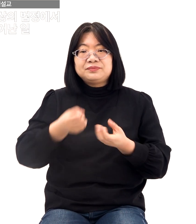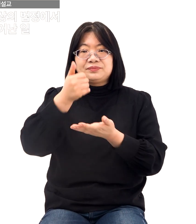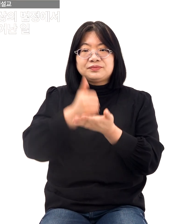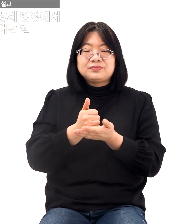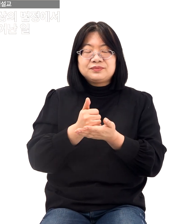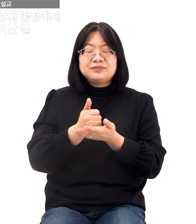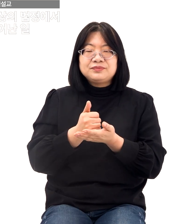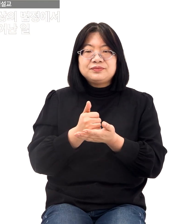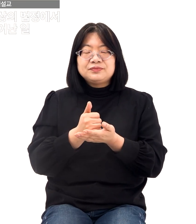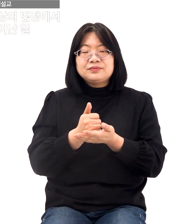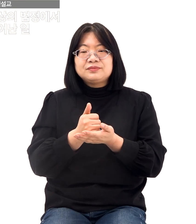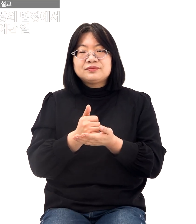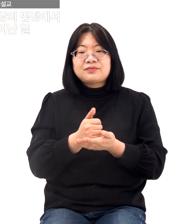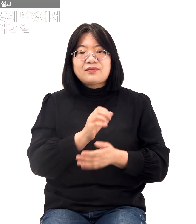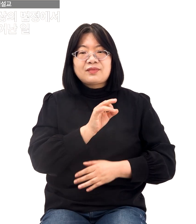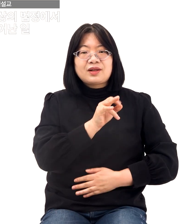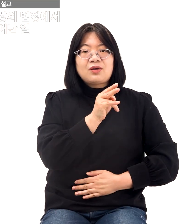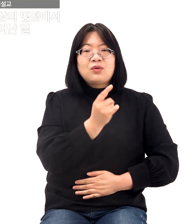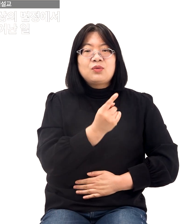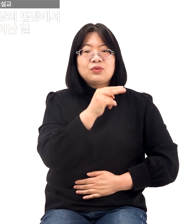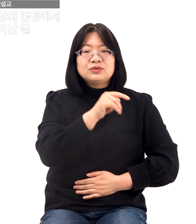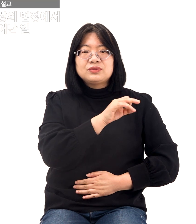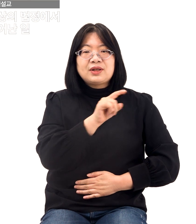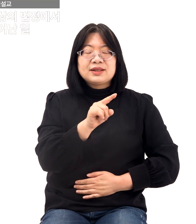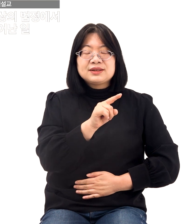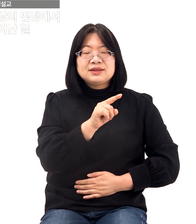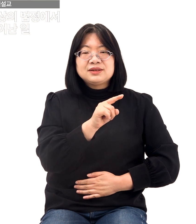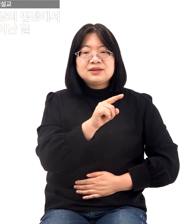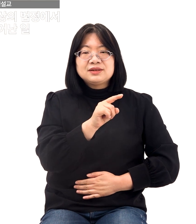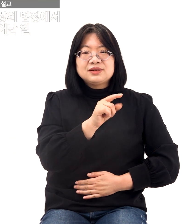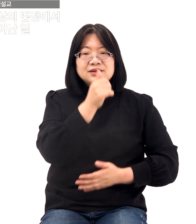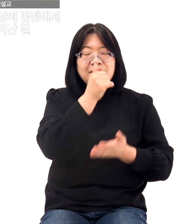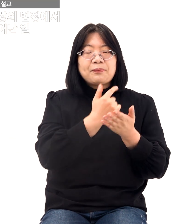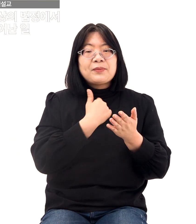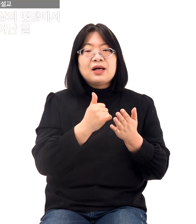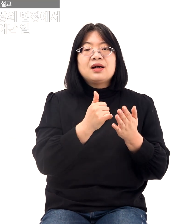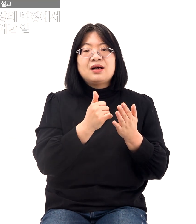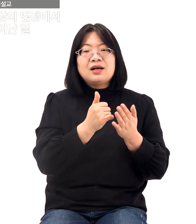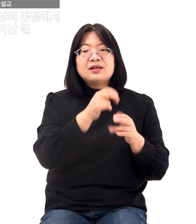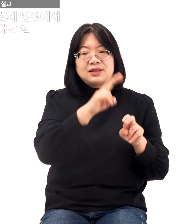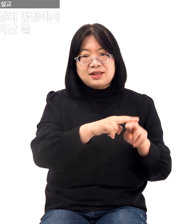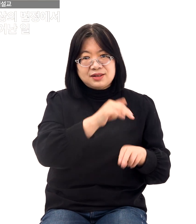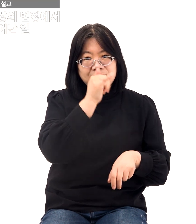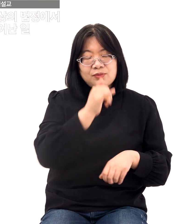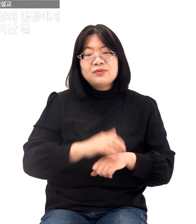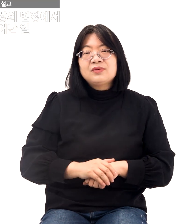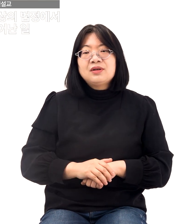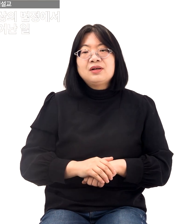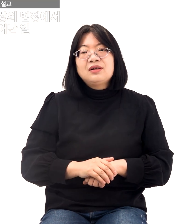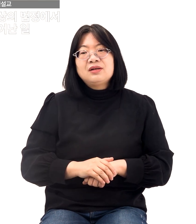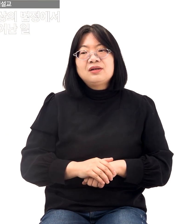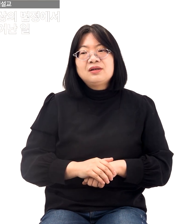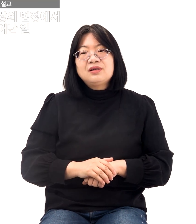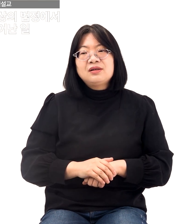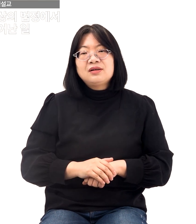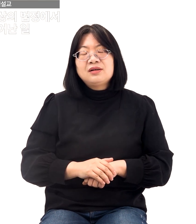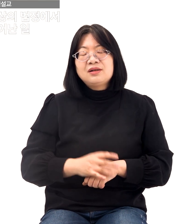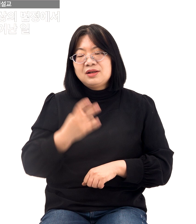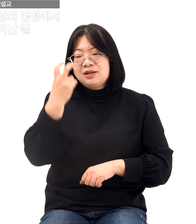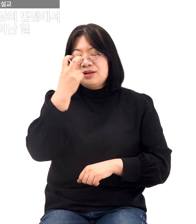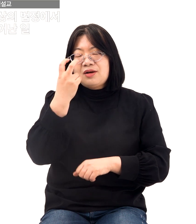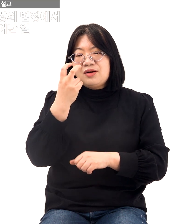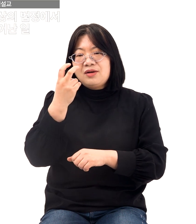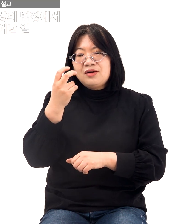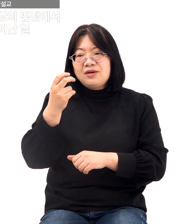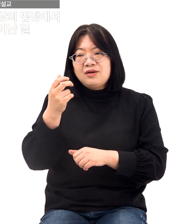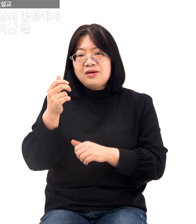대제사장 여호수아는 피고의 자리에 있습니다. 그리고 검사의 자리에는 사탄이 서 있어요.